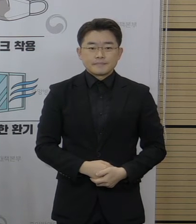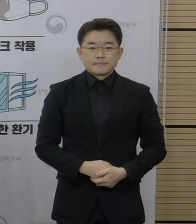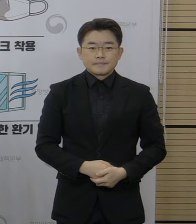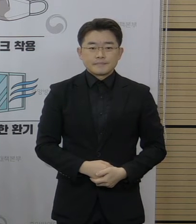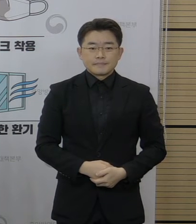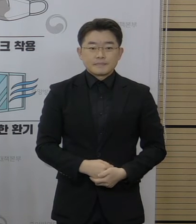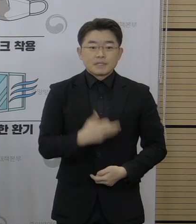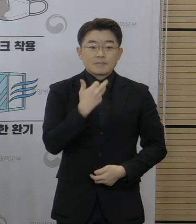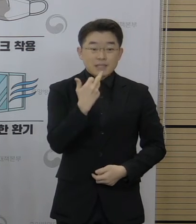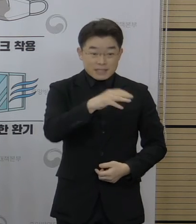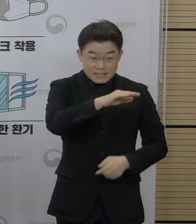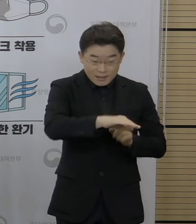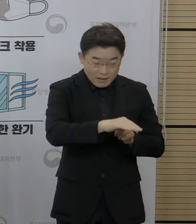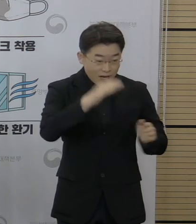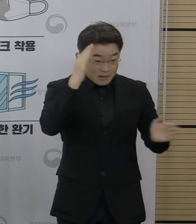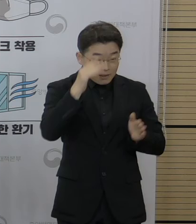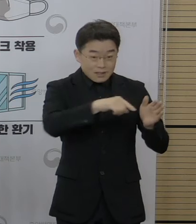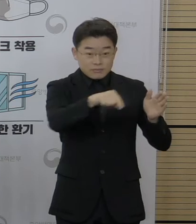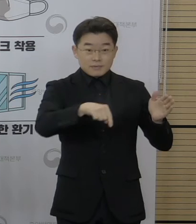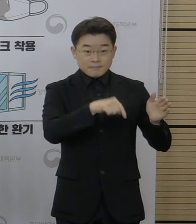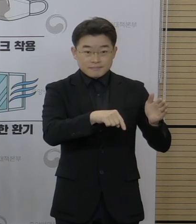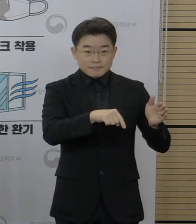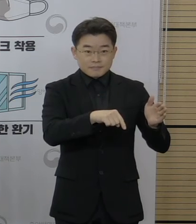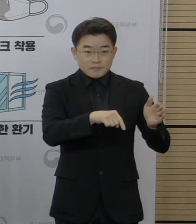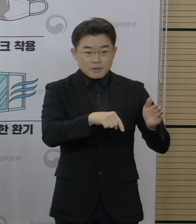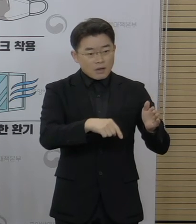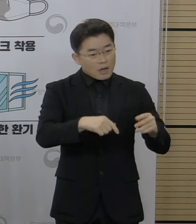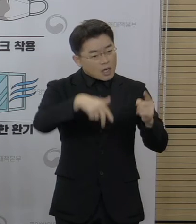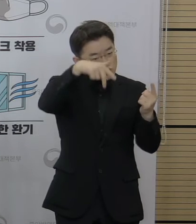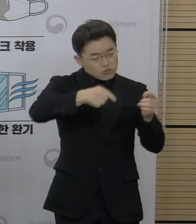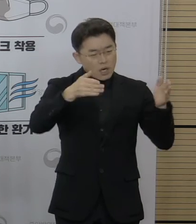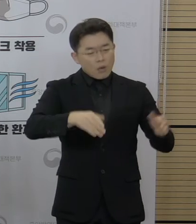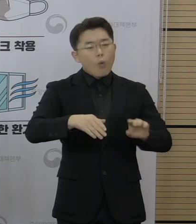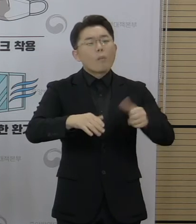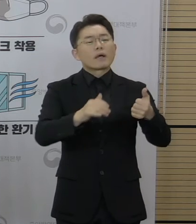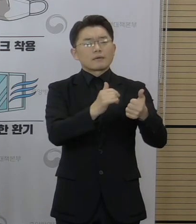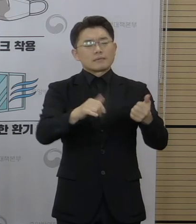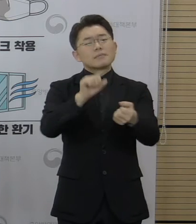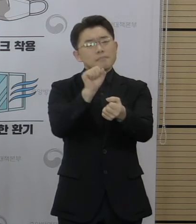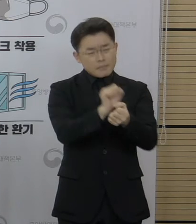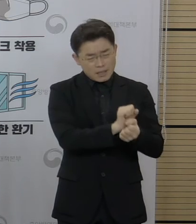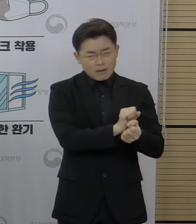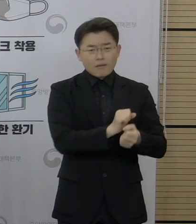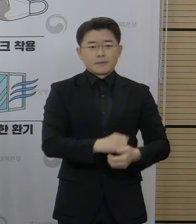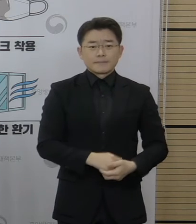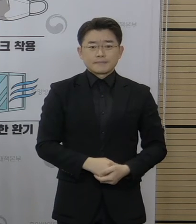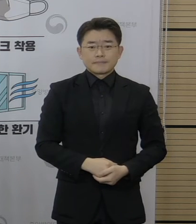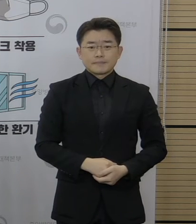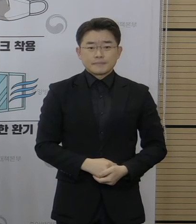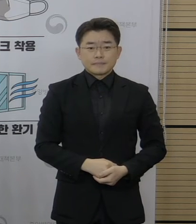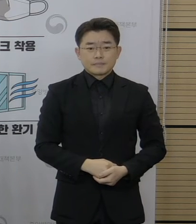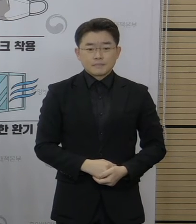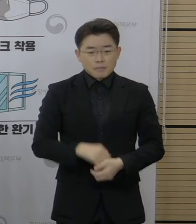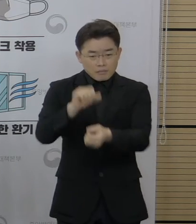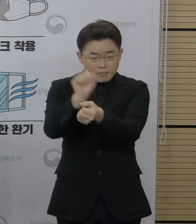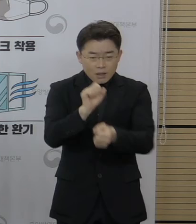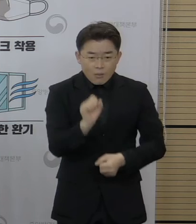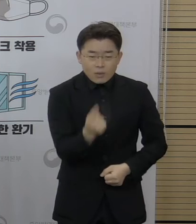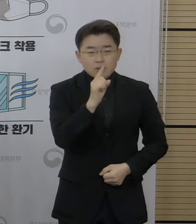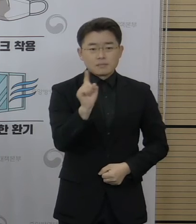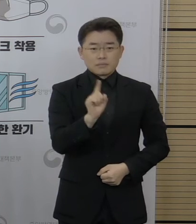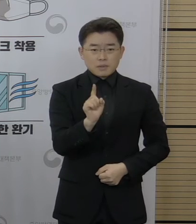18세 이항영 층에서도 주간 500명 때 확진 자가 발생 되고 있습니다 감염 경로로 는